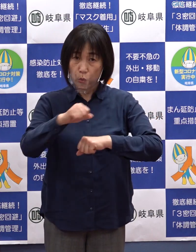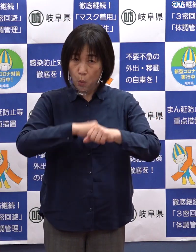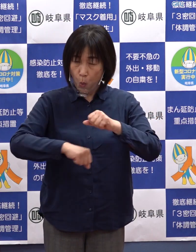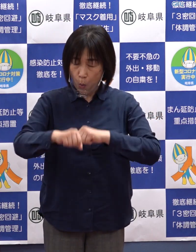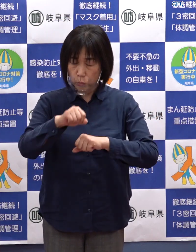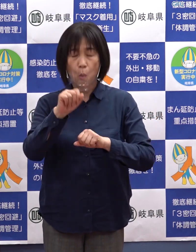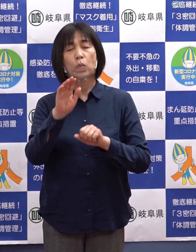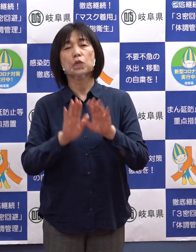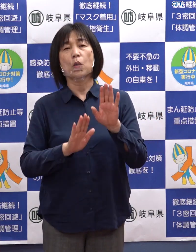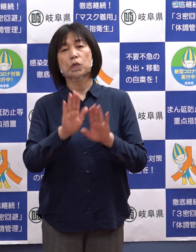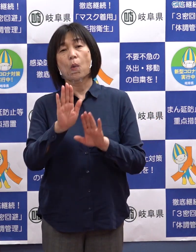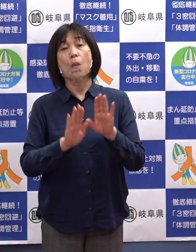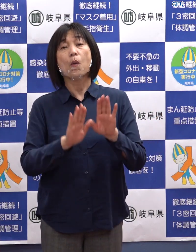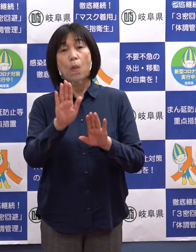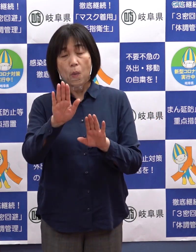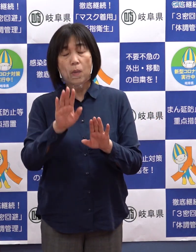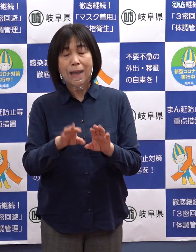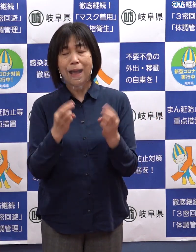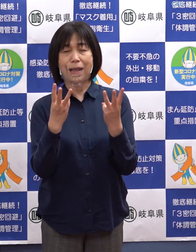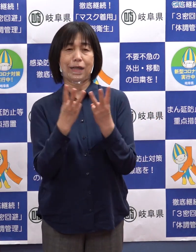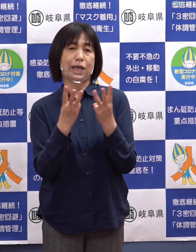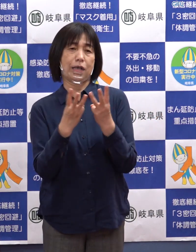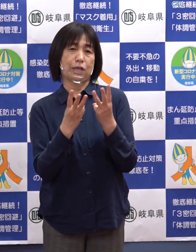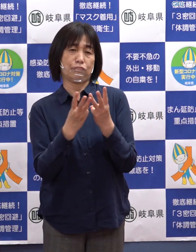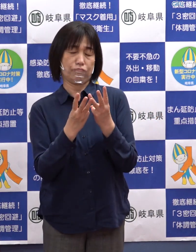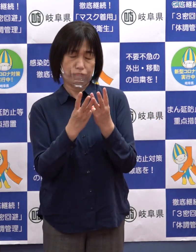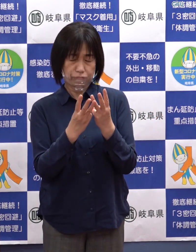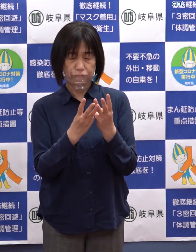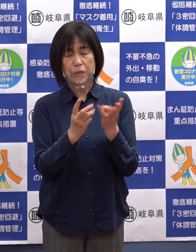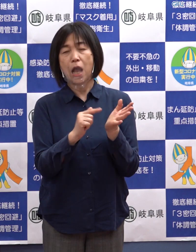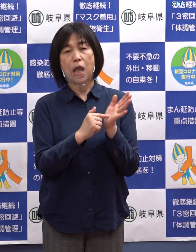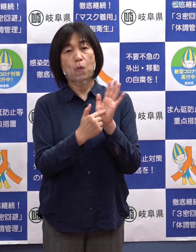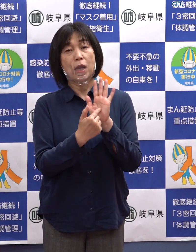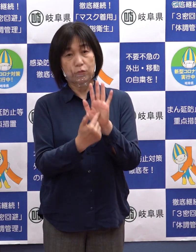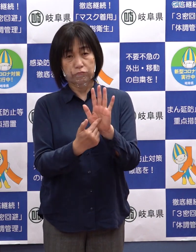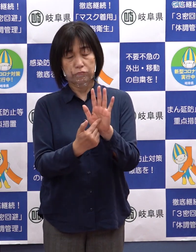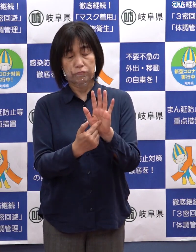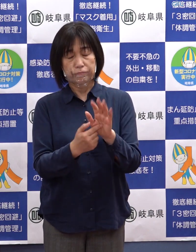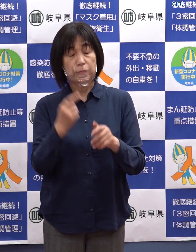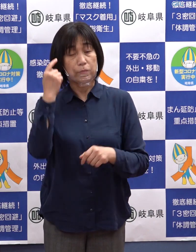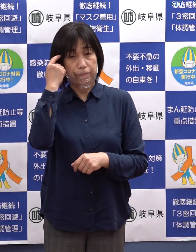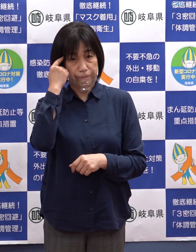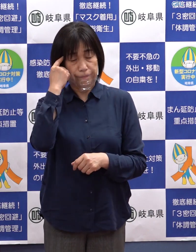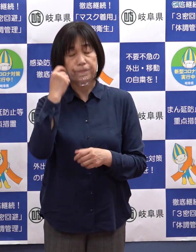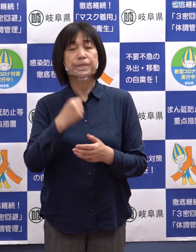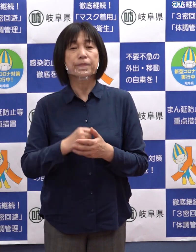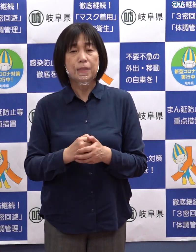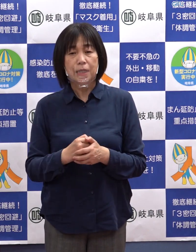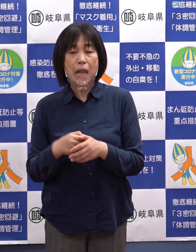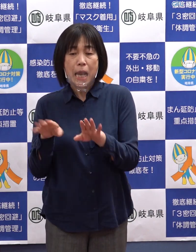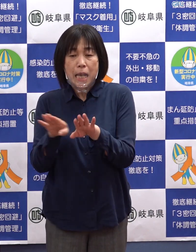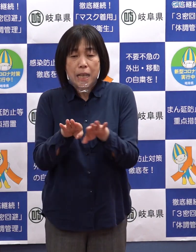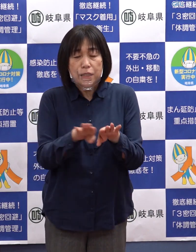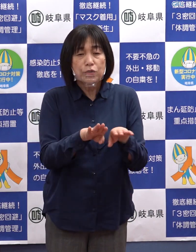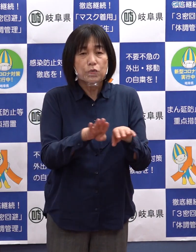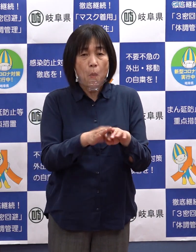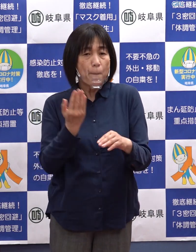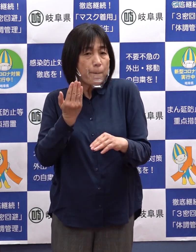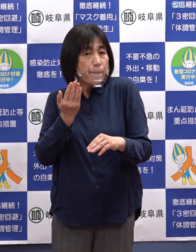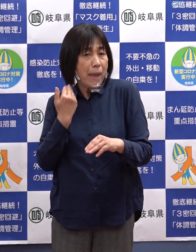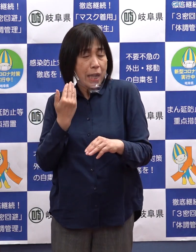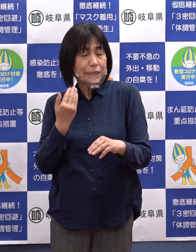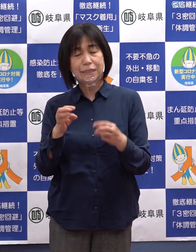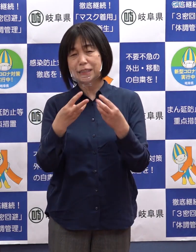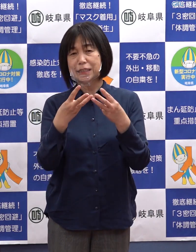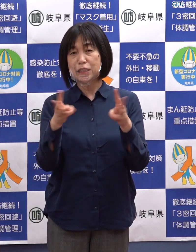このところのデータとして表れてきているんだろうというふうに思っております。そういう意味では、連休が始まる前にですね、非常事態宣言をし